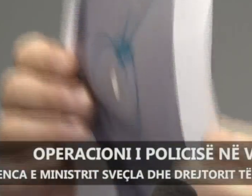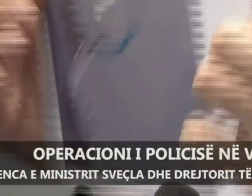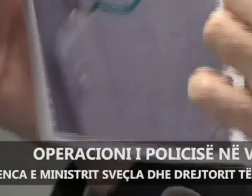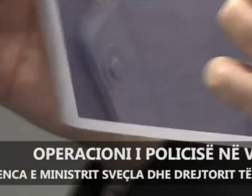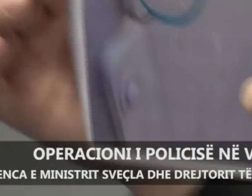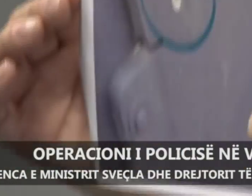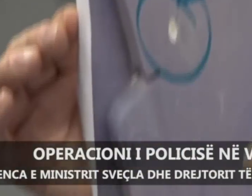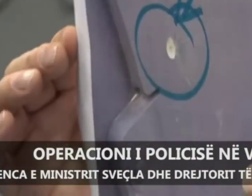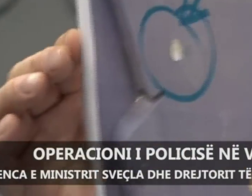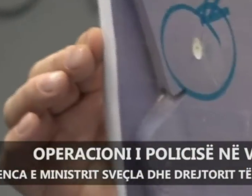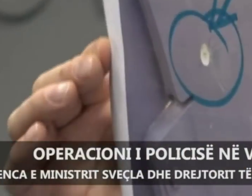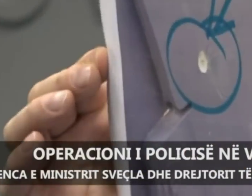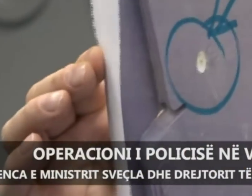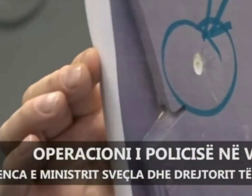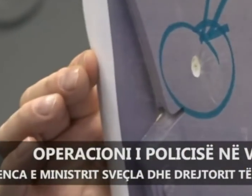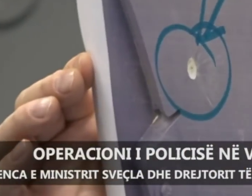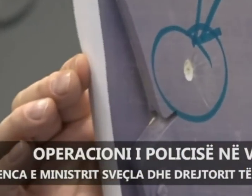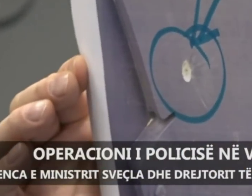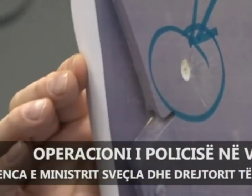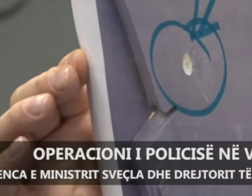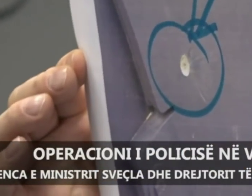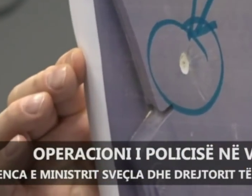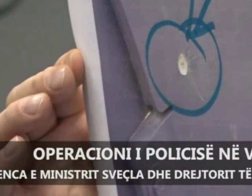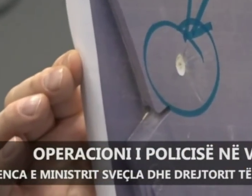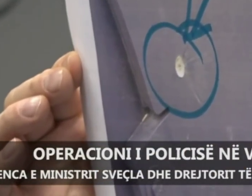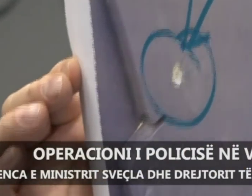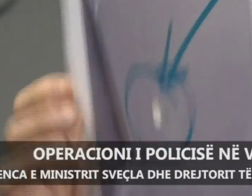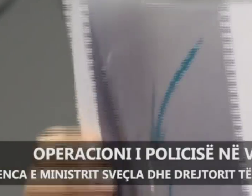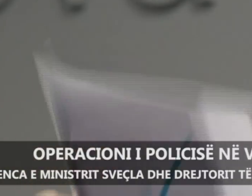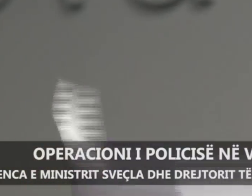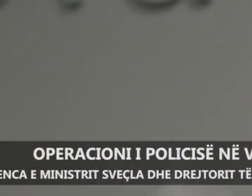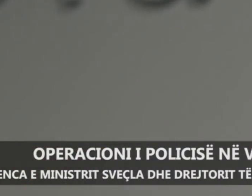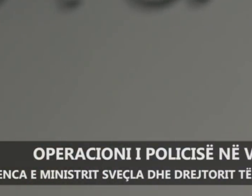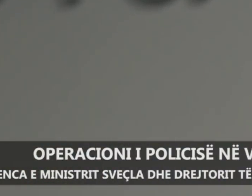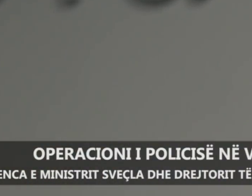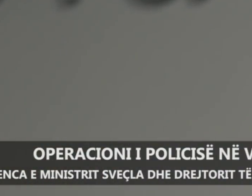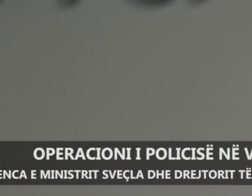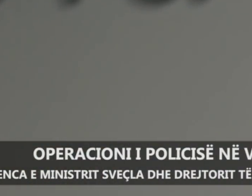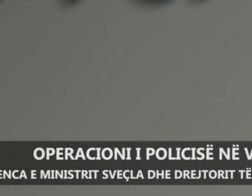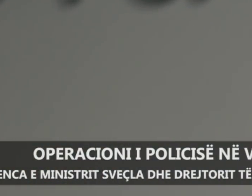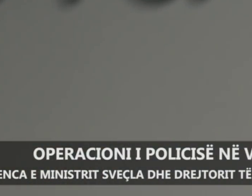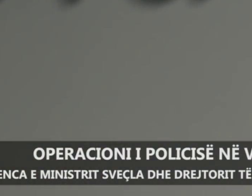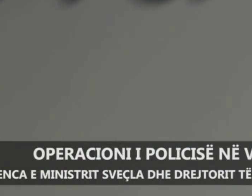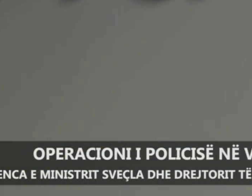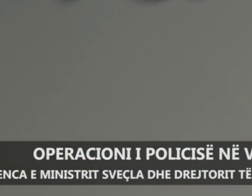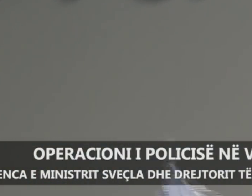Gjithashtu edhe kjo është një shenj e gjujtjes me armë gjatë.